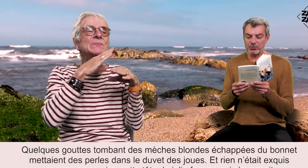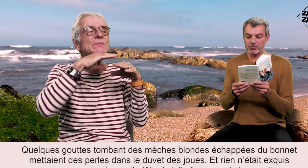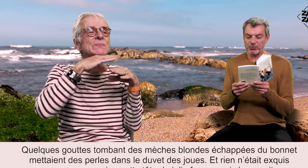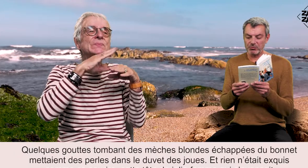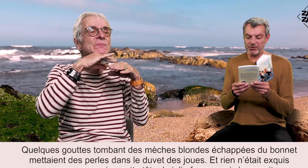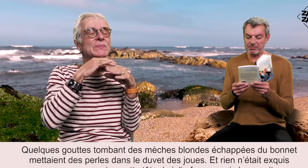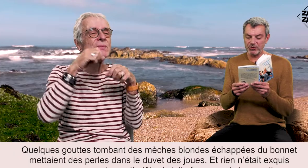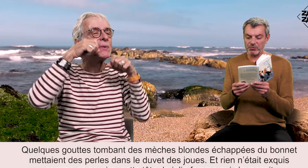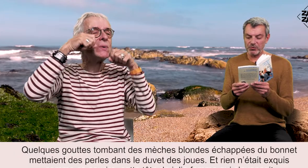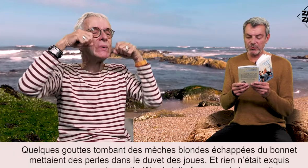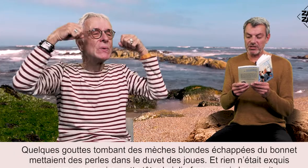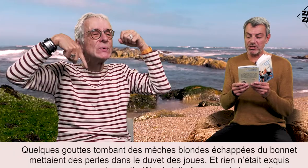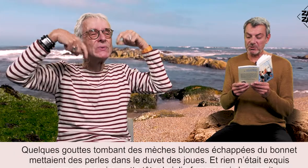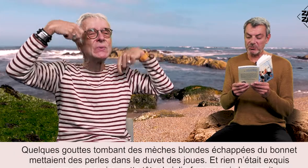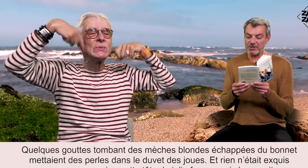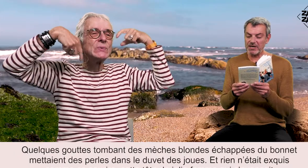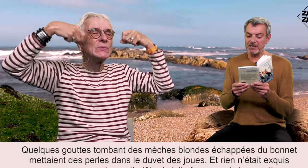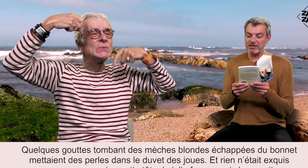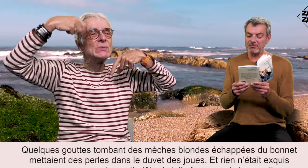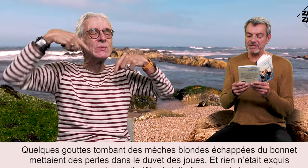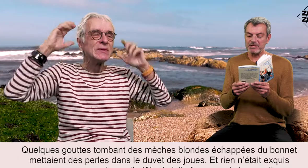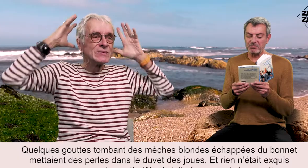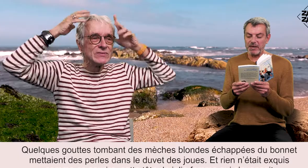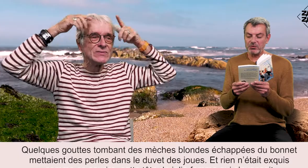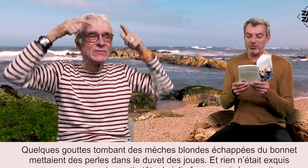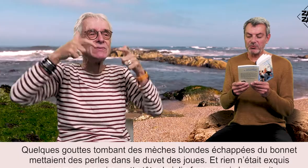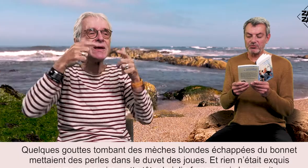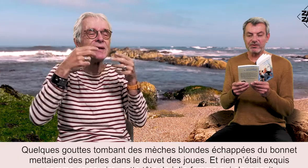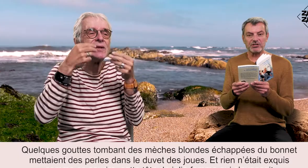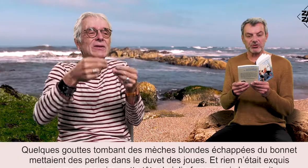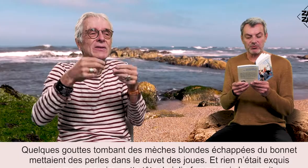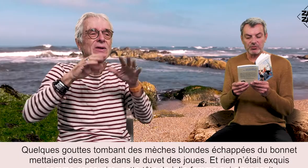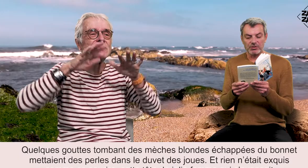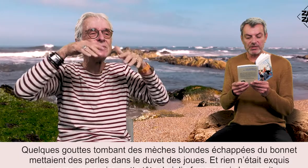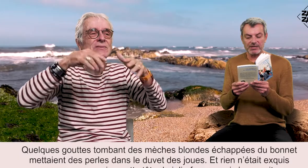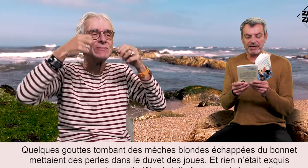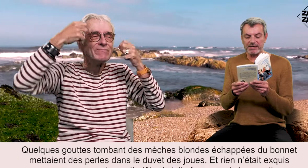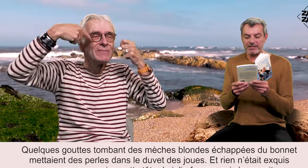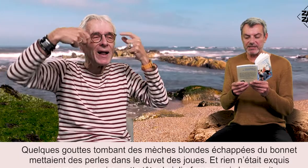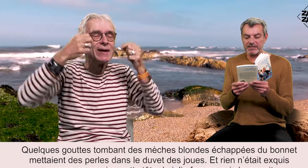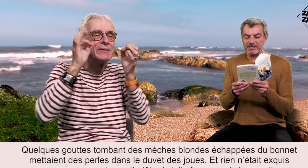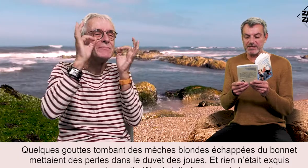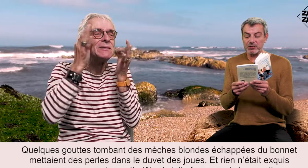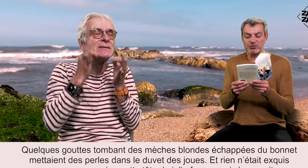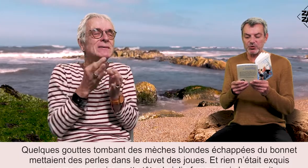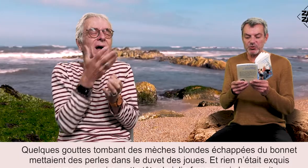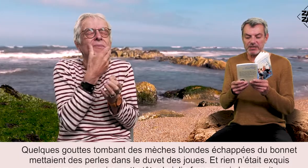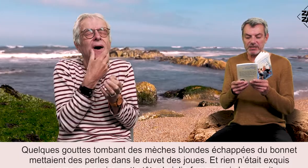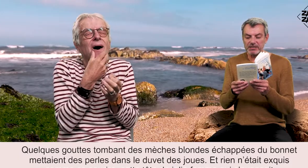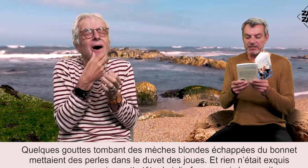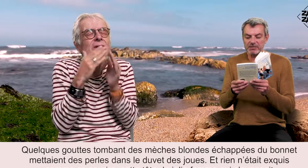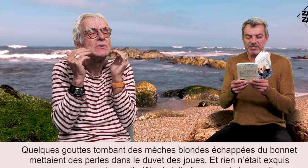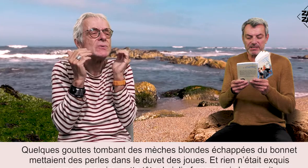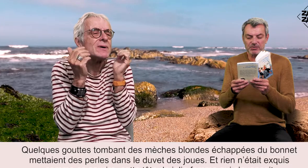Quelques gouttes tombant des mèches blondes échappées du bonnet mettaient des perles dans le duvet des joues. Et rien n'était exquis comme ce